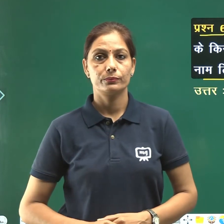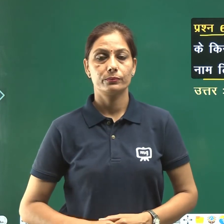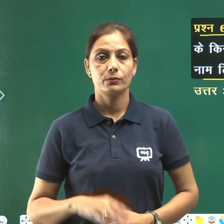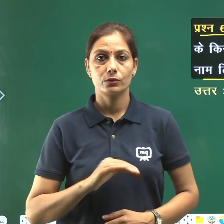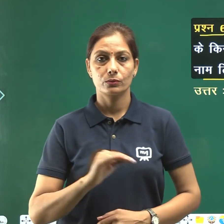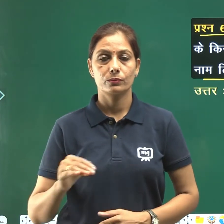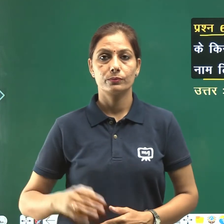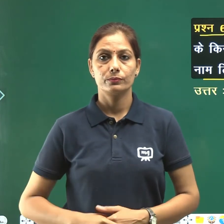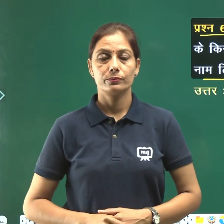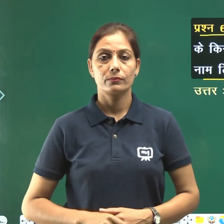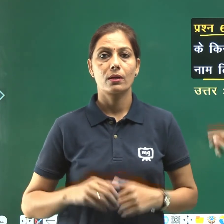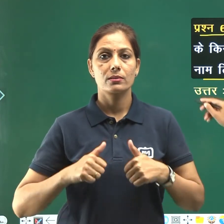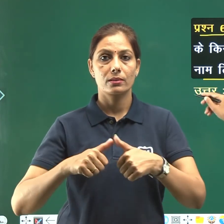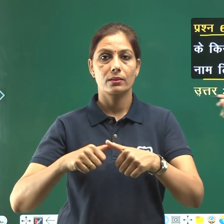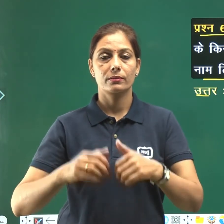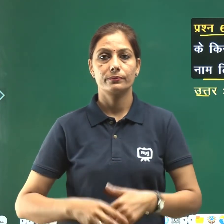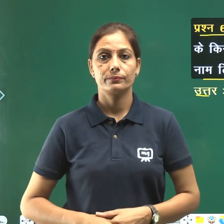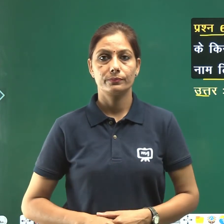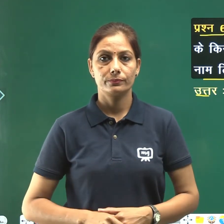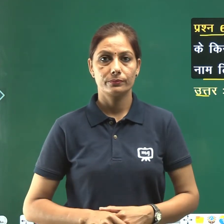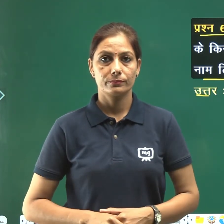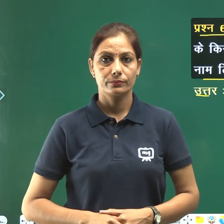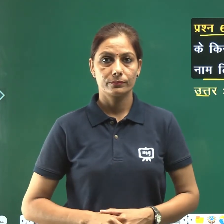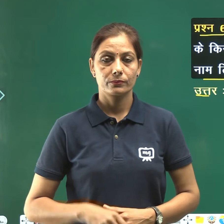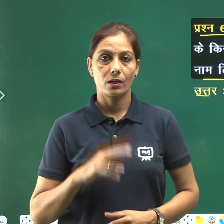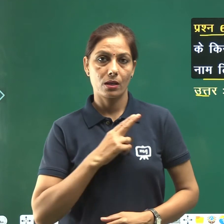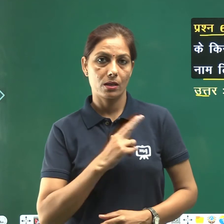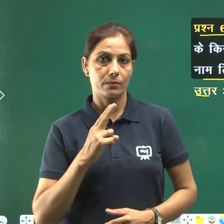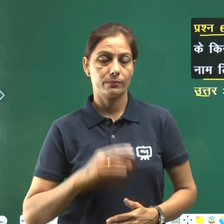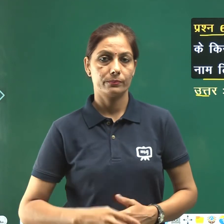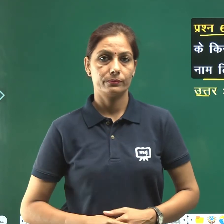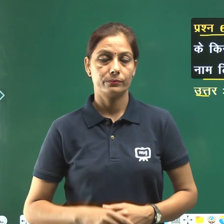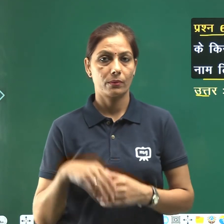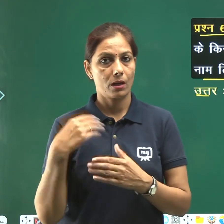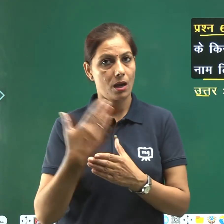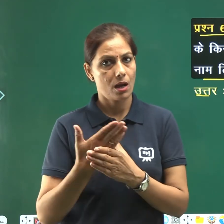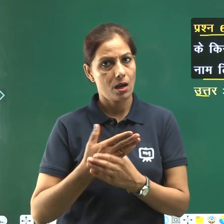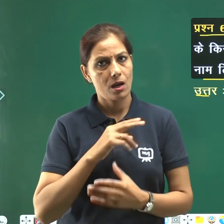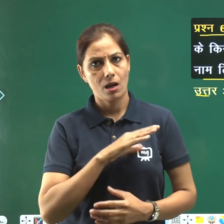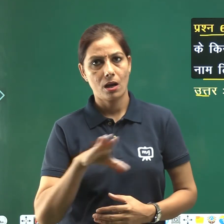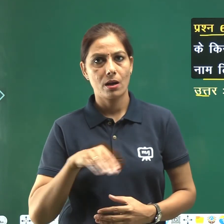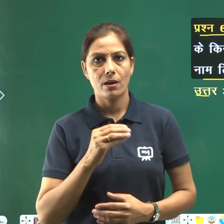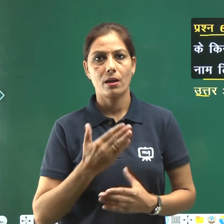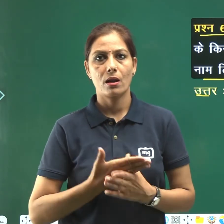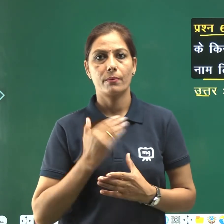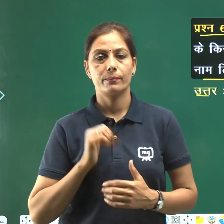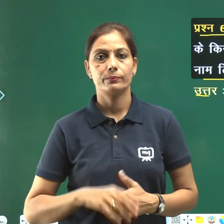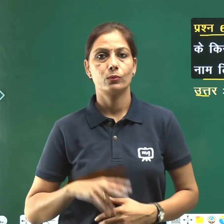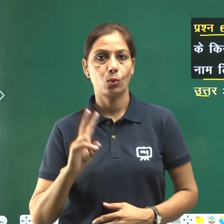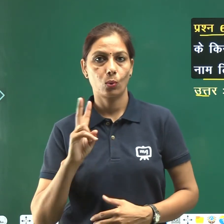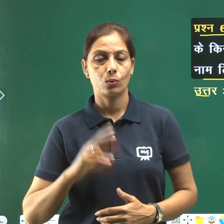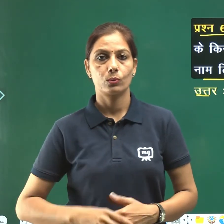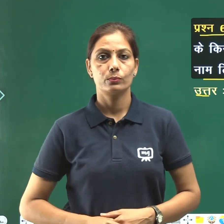बच्चों उत्तर है मधुशाला, मधुबाला। ये